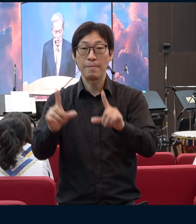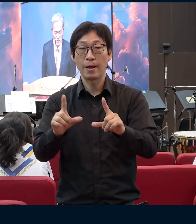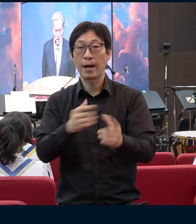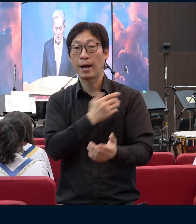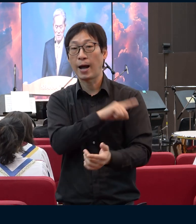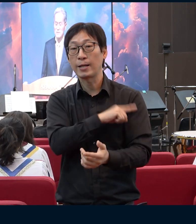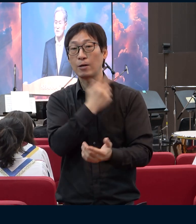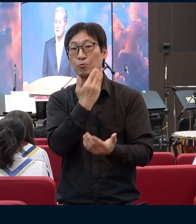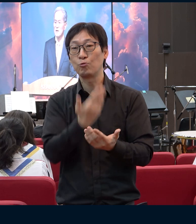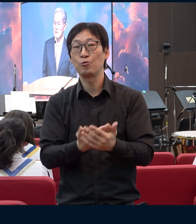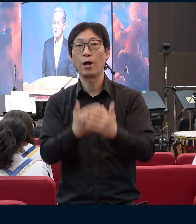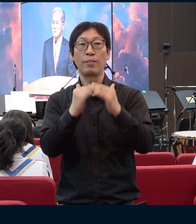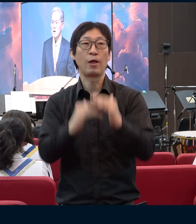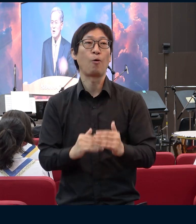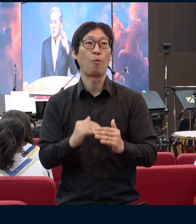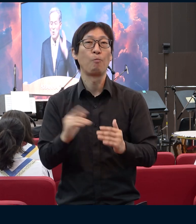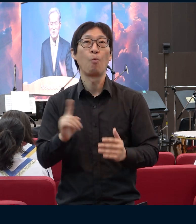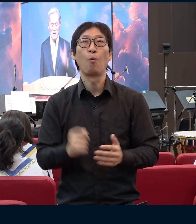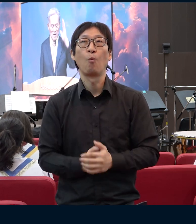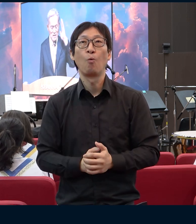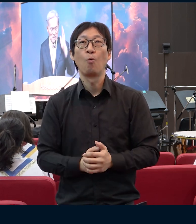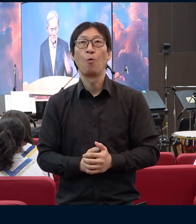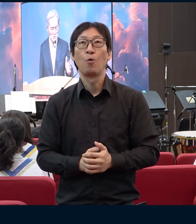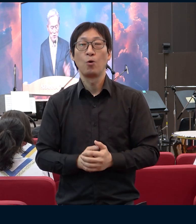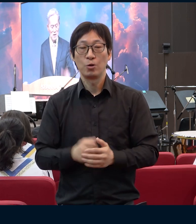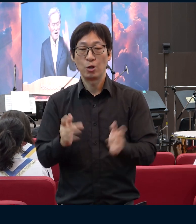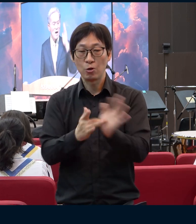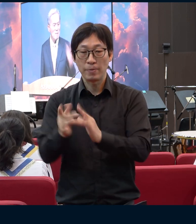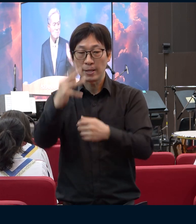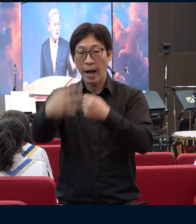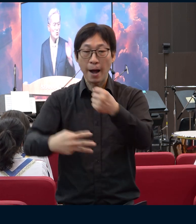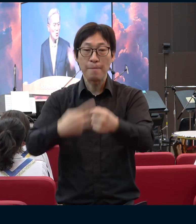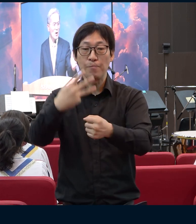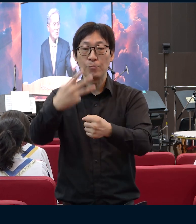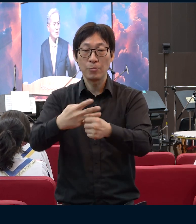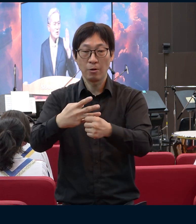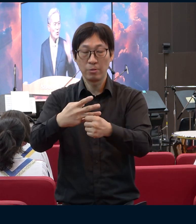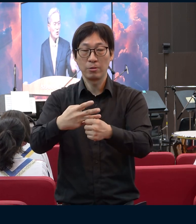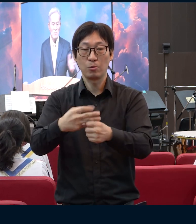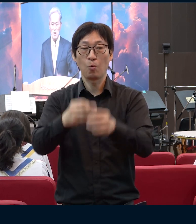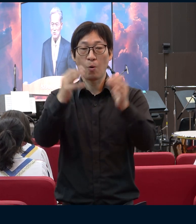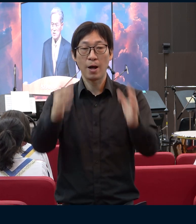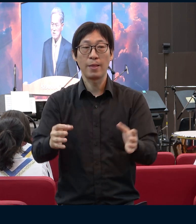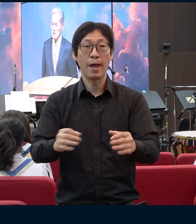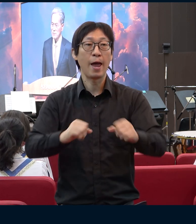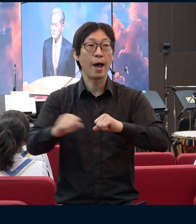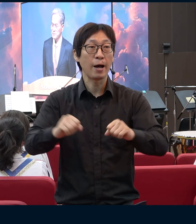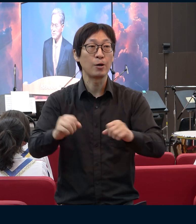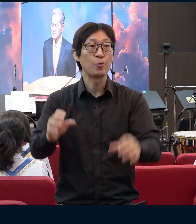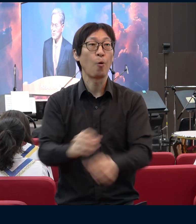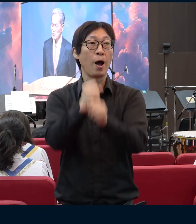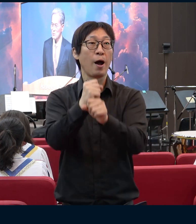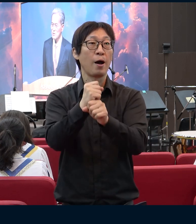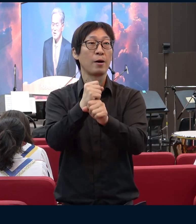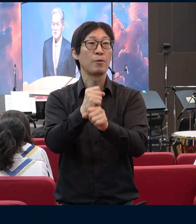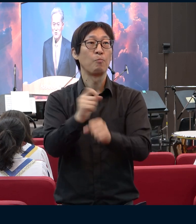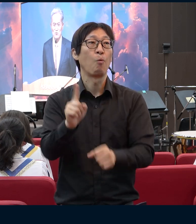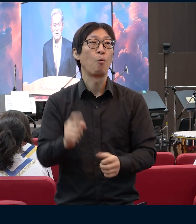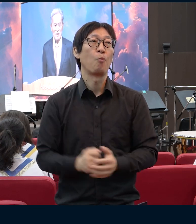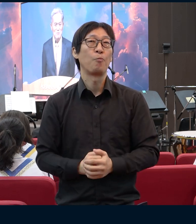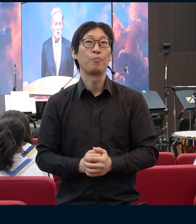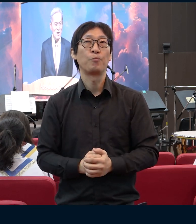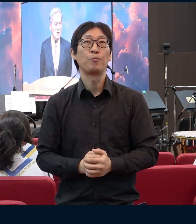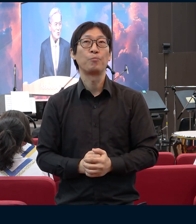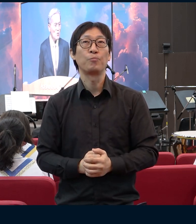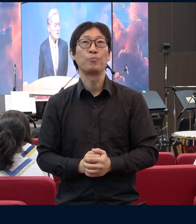핵심은 무엇인가? 예수님의 공생의 3년을 한마디로 요약하면 어떻게 말할 수 있을까요? 여러분,